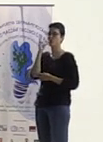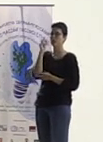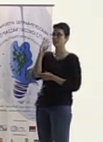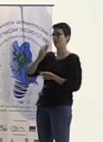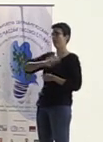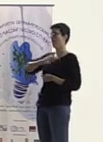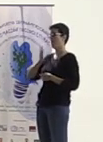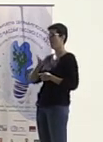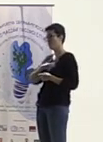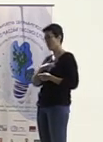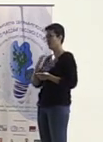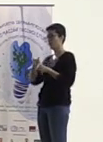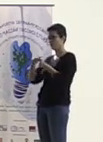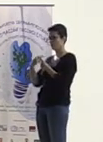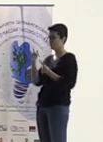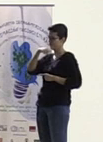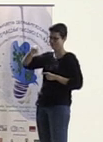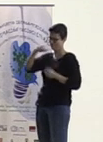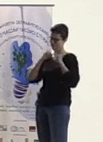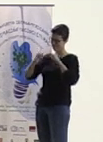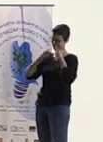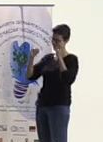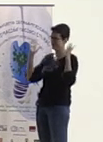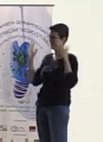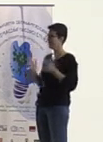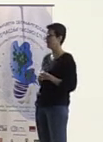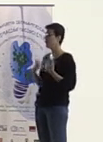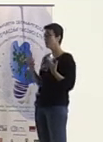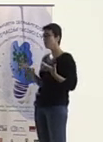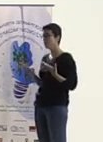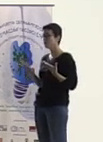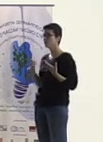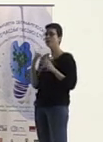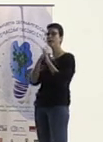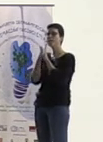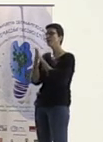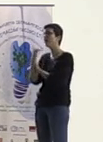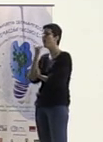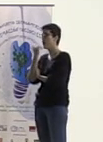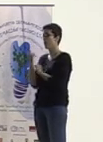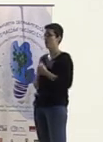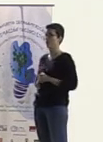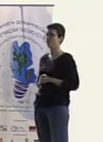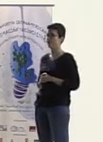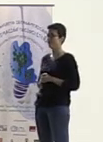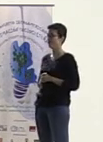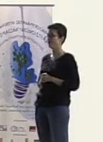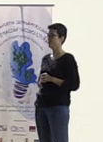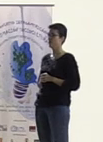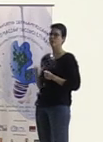otra charla, y van a explotar a tope. Pero sí que quería explicaros una cosa. Y no por